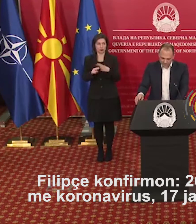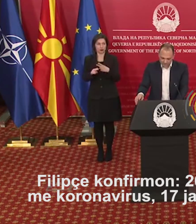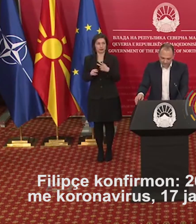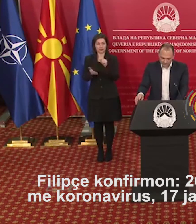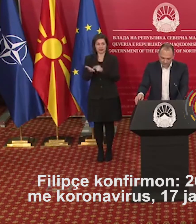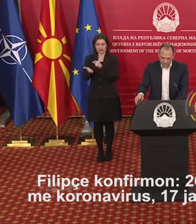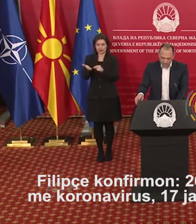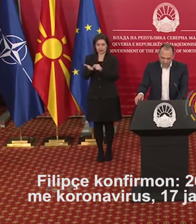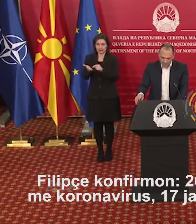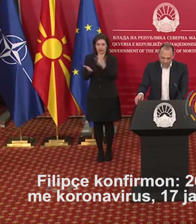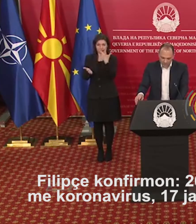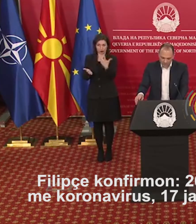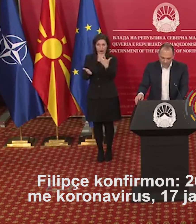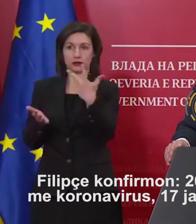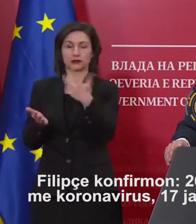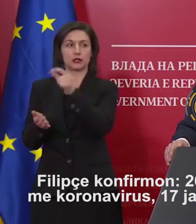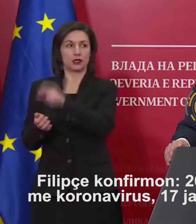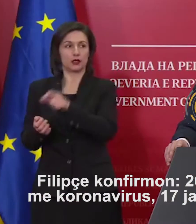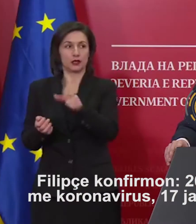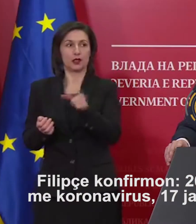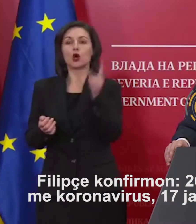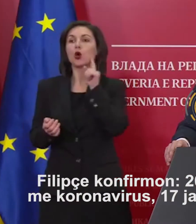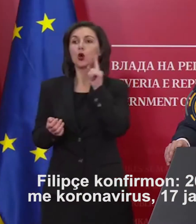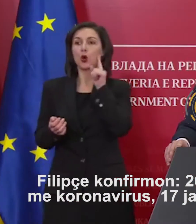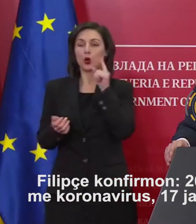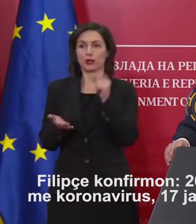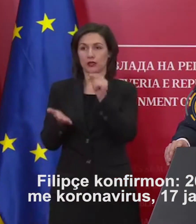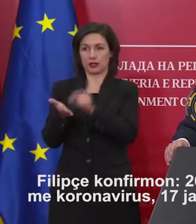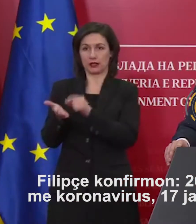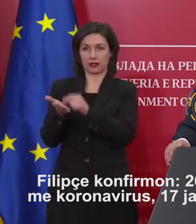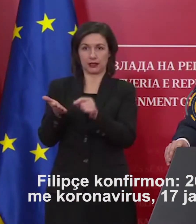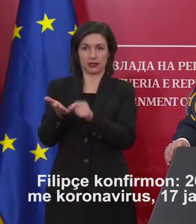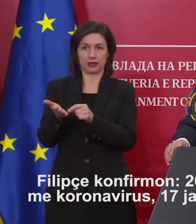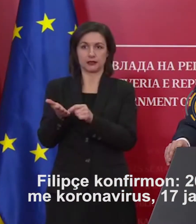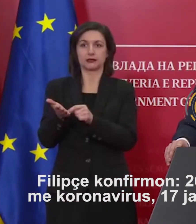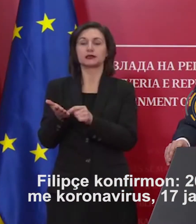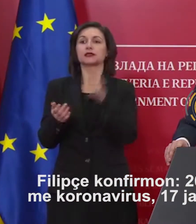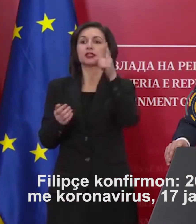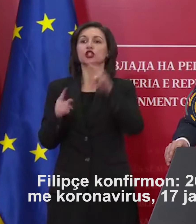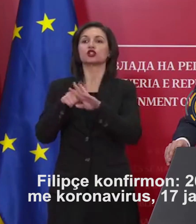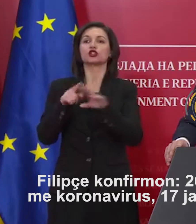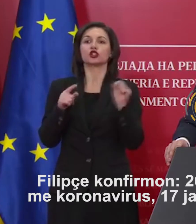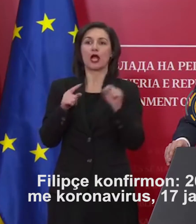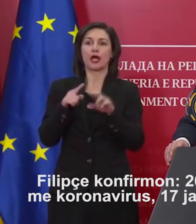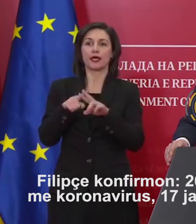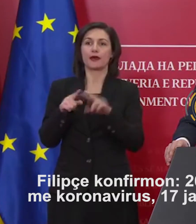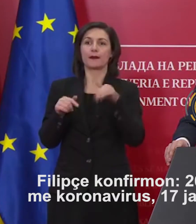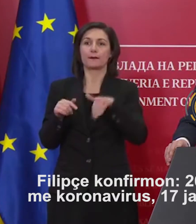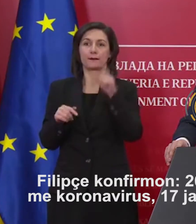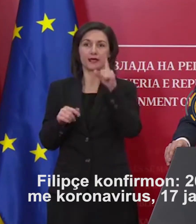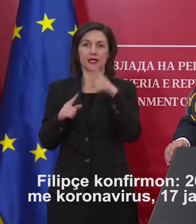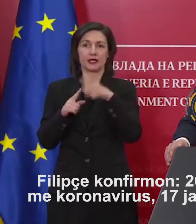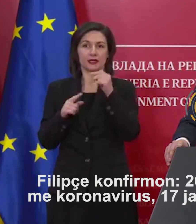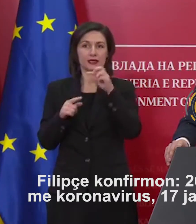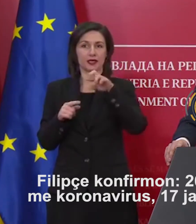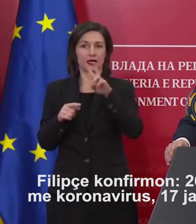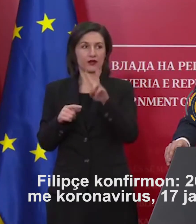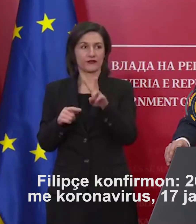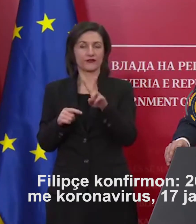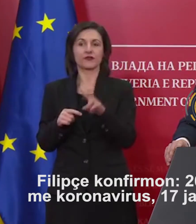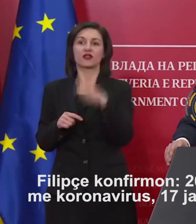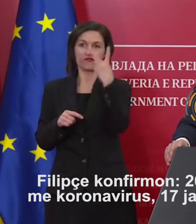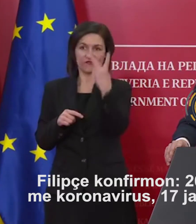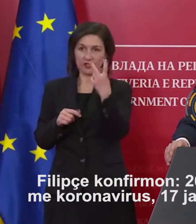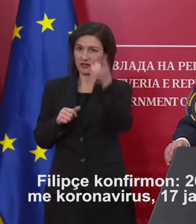пациенти, кои што се тестирале на клиниката Жан Митрев, вчера на пресот кажав двајца, после тоа се јави уште